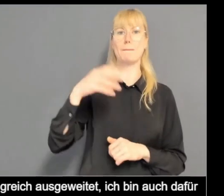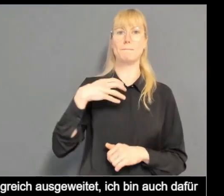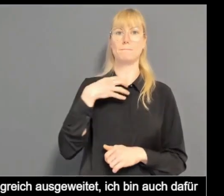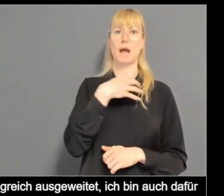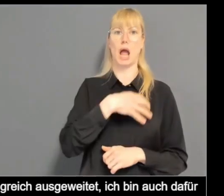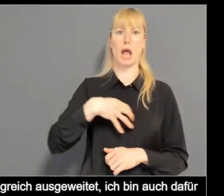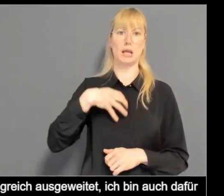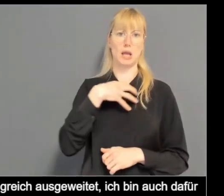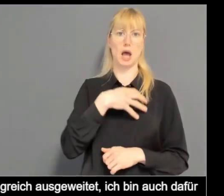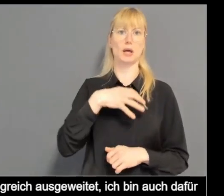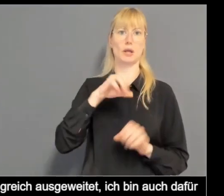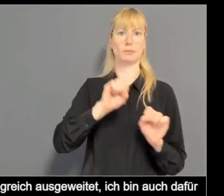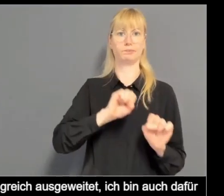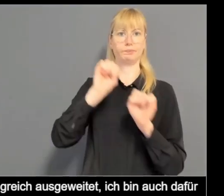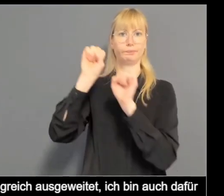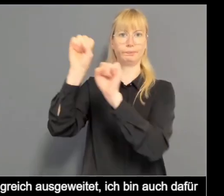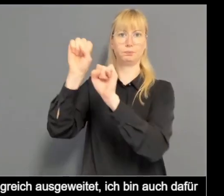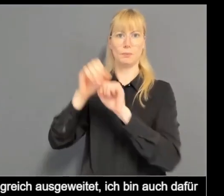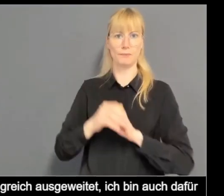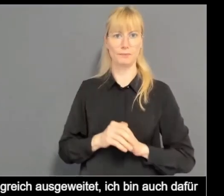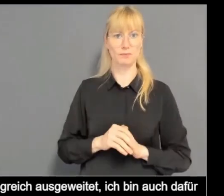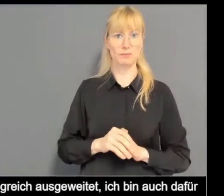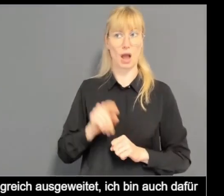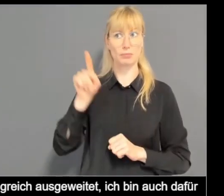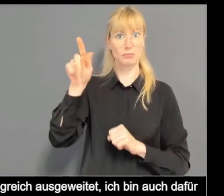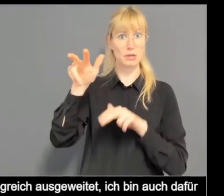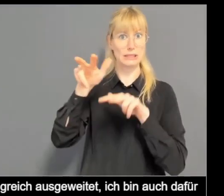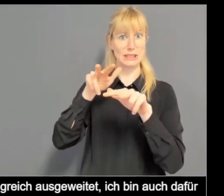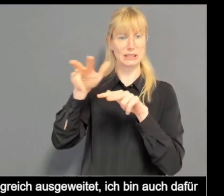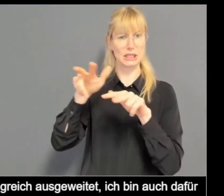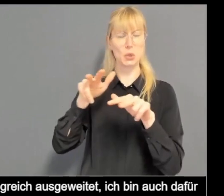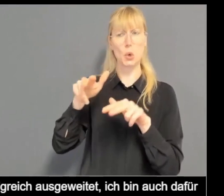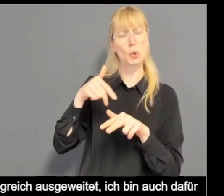Oberbayern, das wären so um die 16.000. Die Regierung von Oberbayern hat aber nach